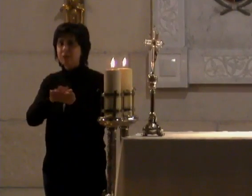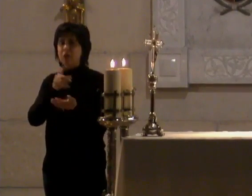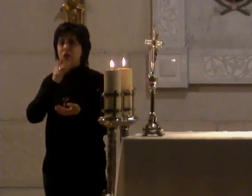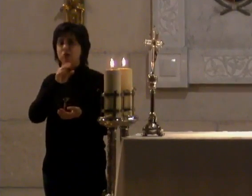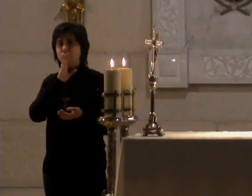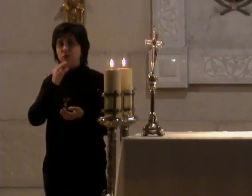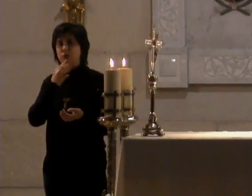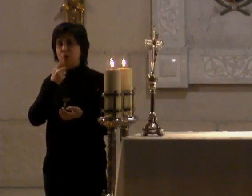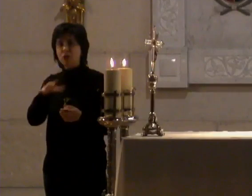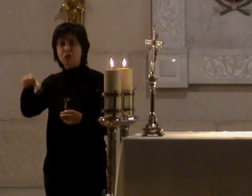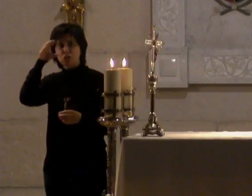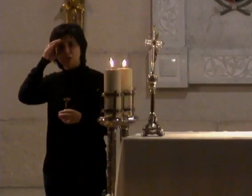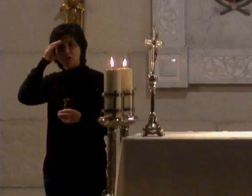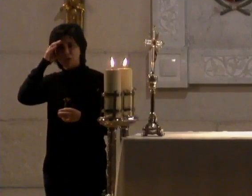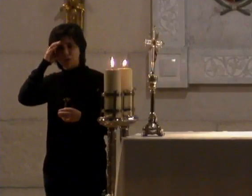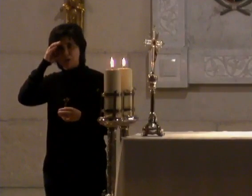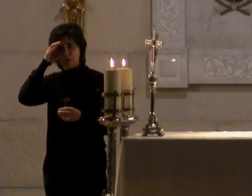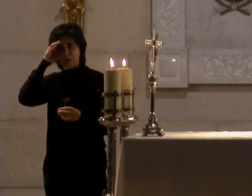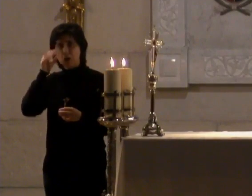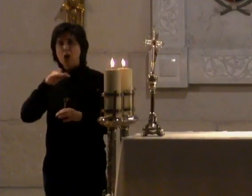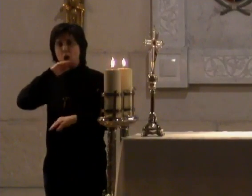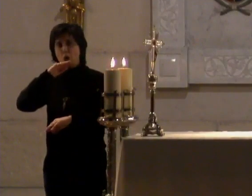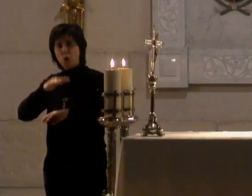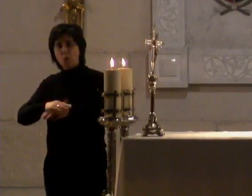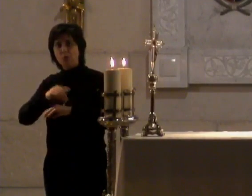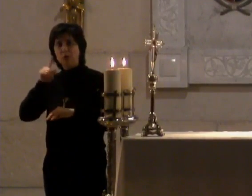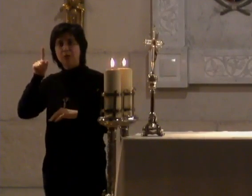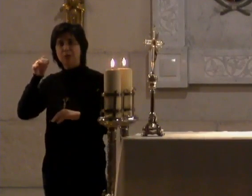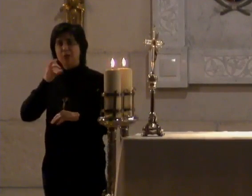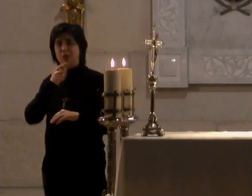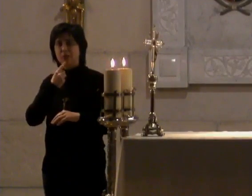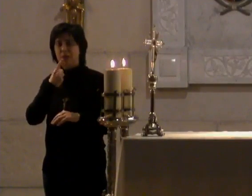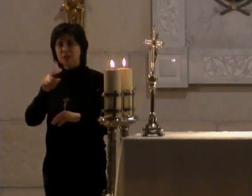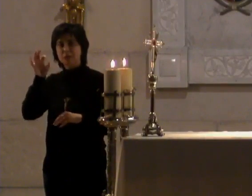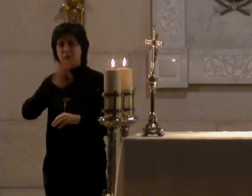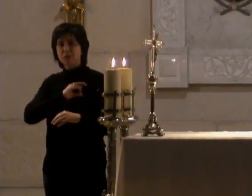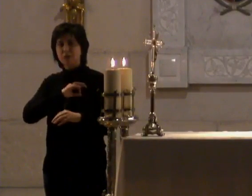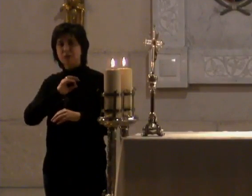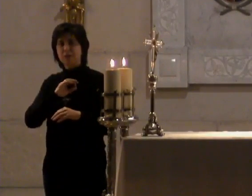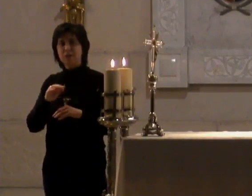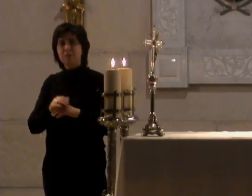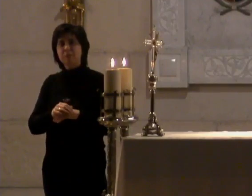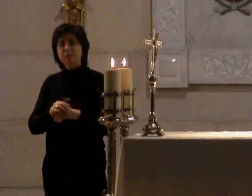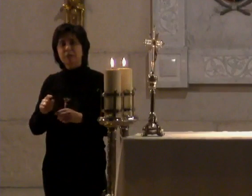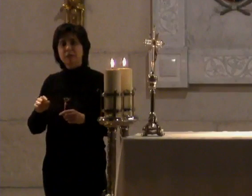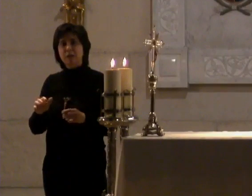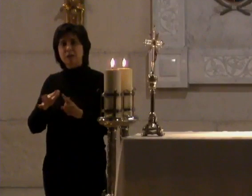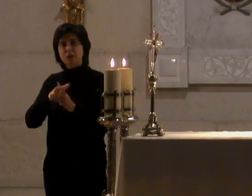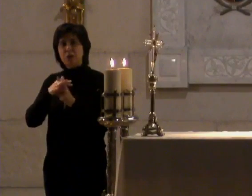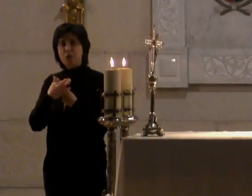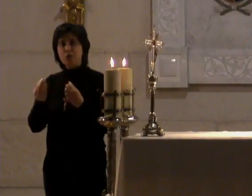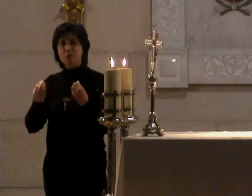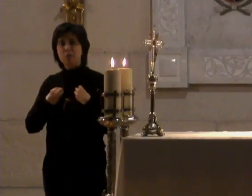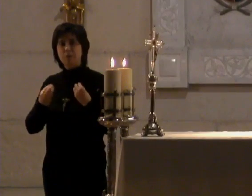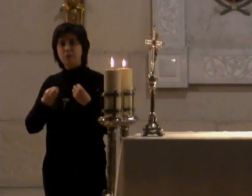dice: escucha, cumple lo que dice el Señor y hazlo en esta tierra. Estos momentos que estamos